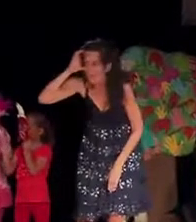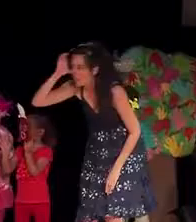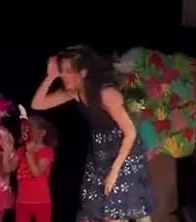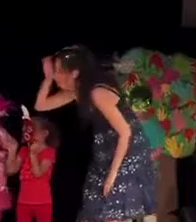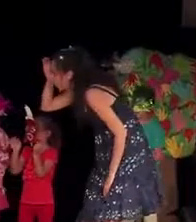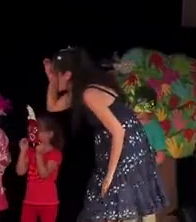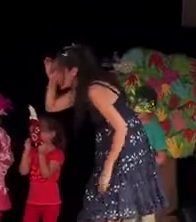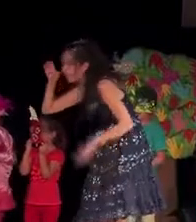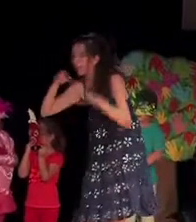Écoute.